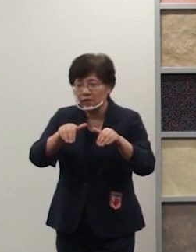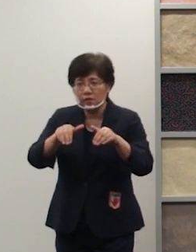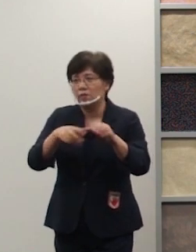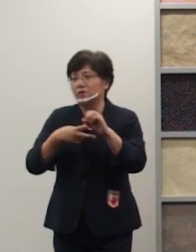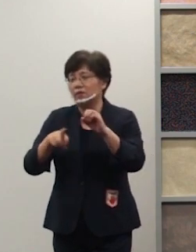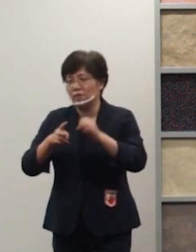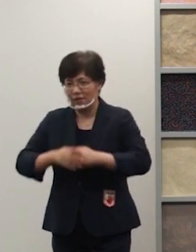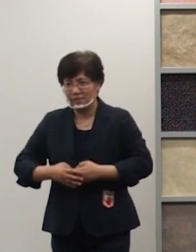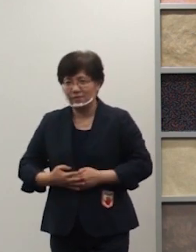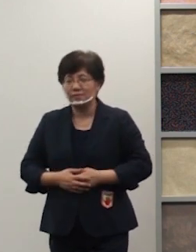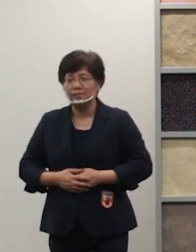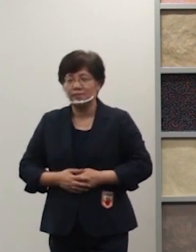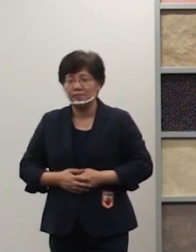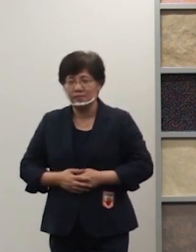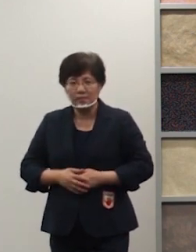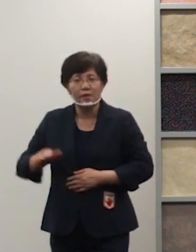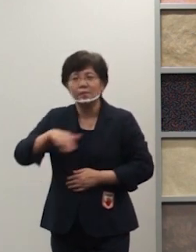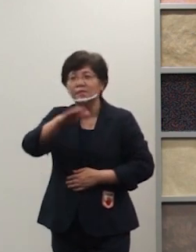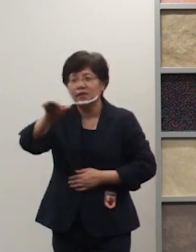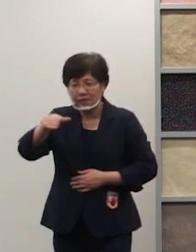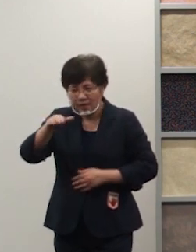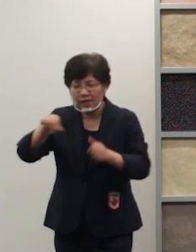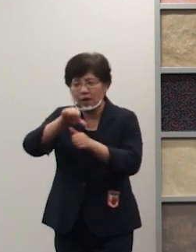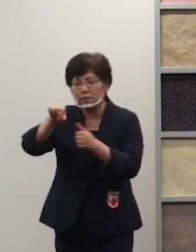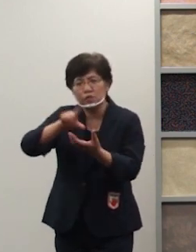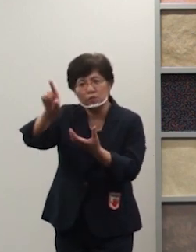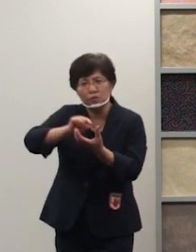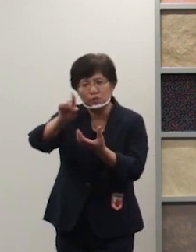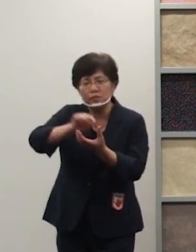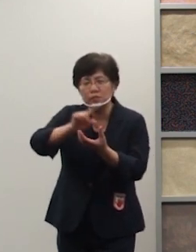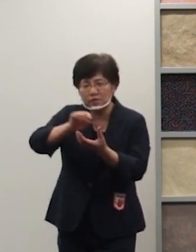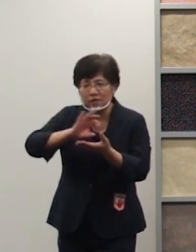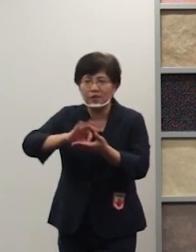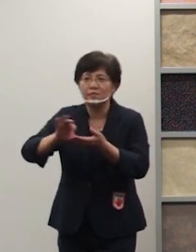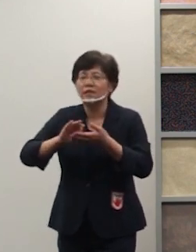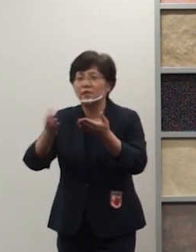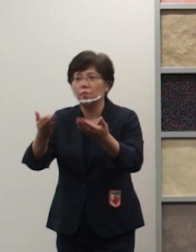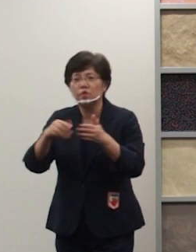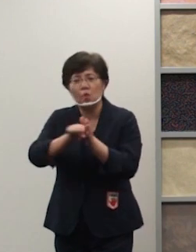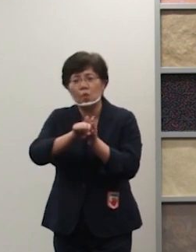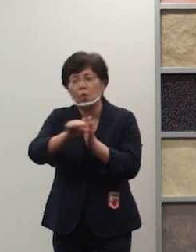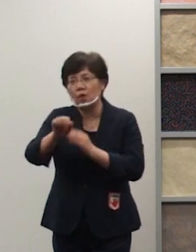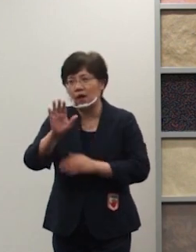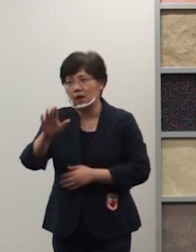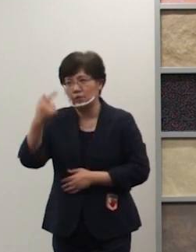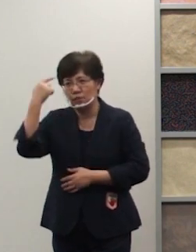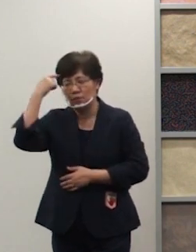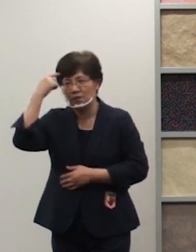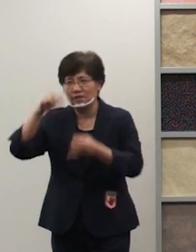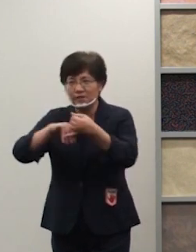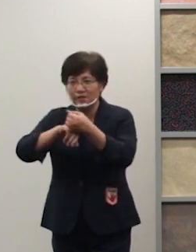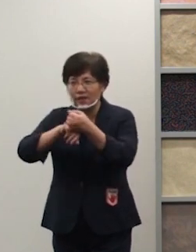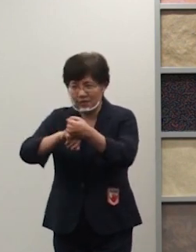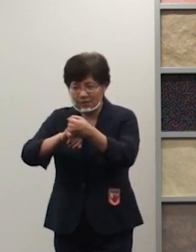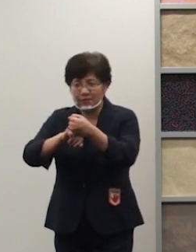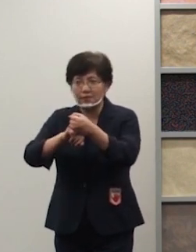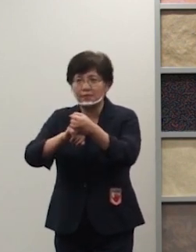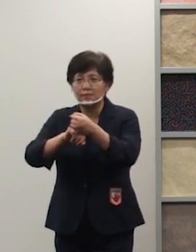多くの方が導入して使っていただければですね、それだけ効果が高まりますので、ぜひですね、